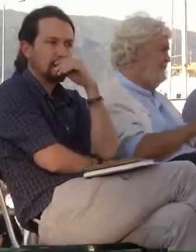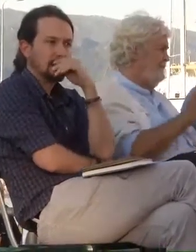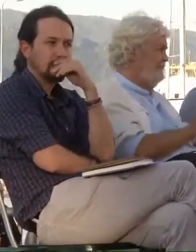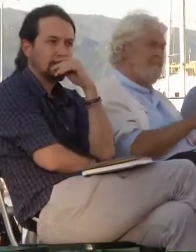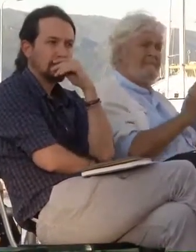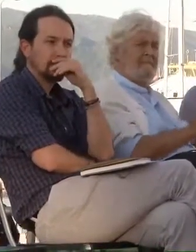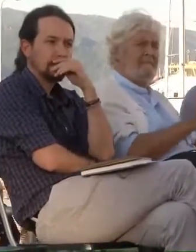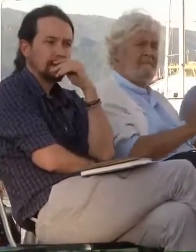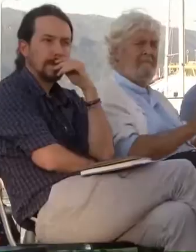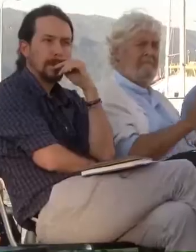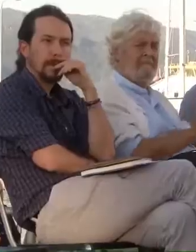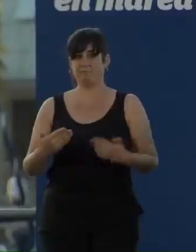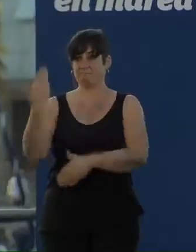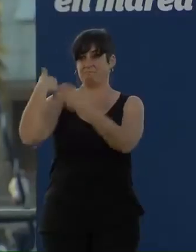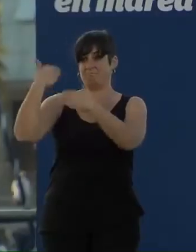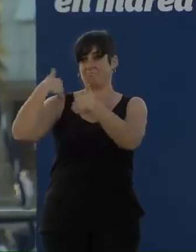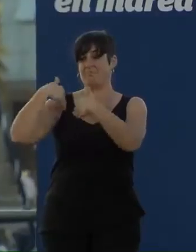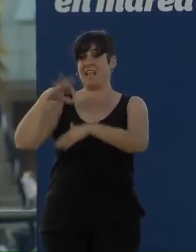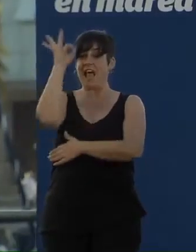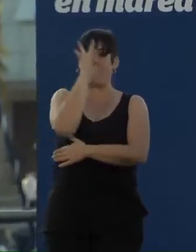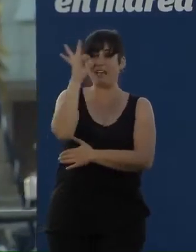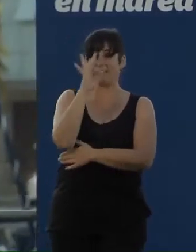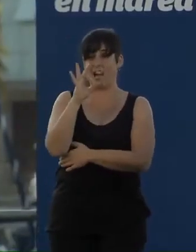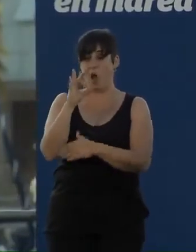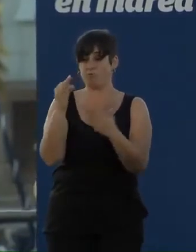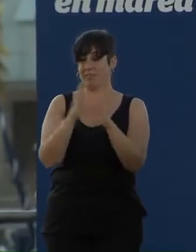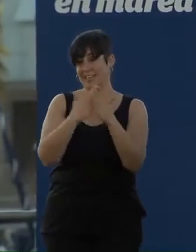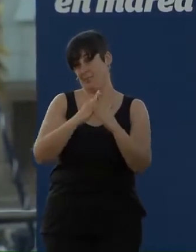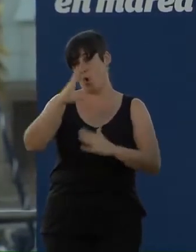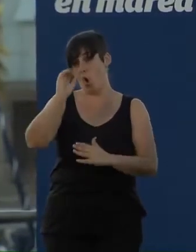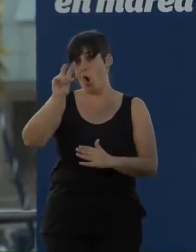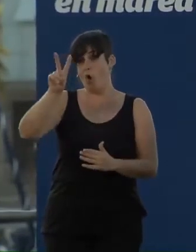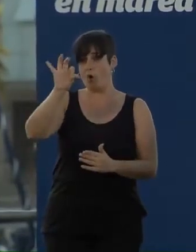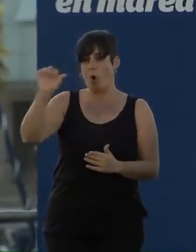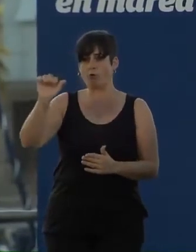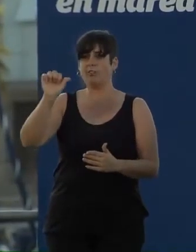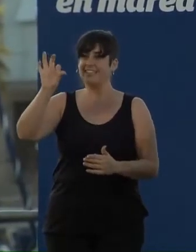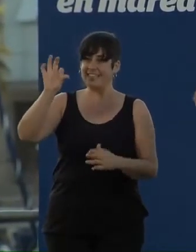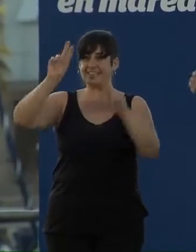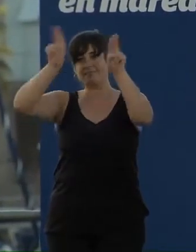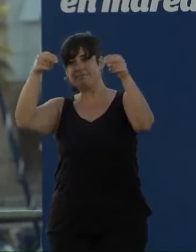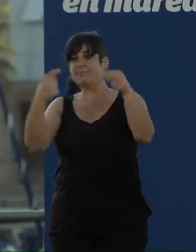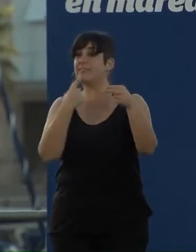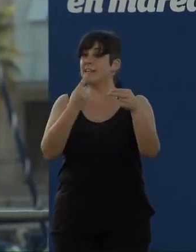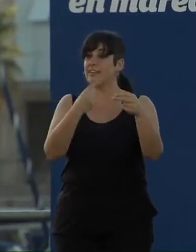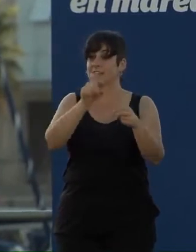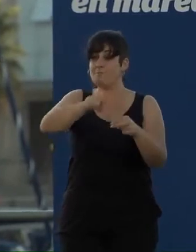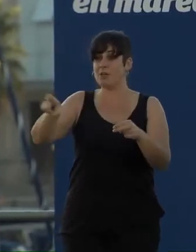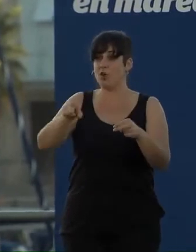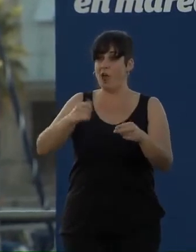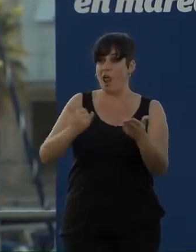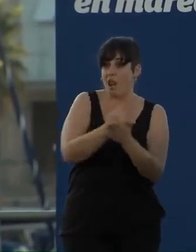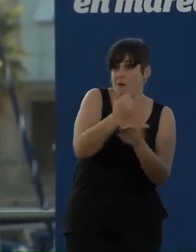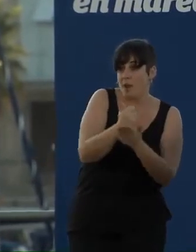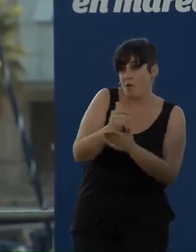gobernar decía castelao no álbum cousas falaba diálogo un labrego con un cacique decía yo